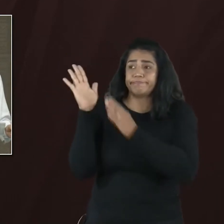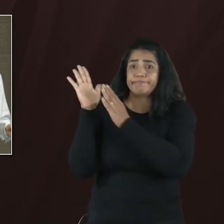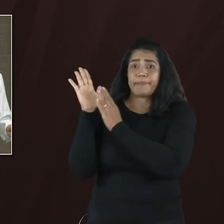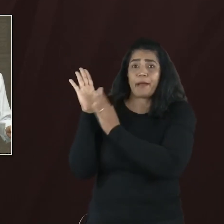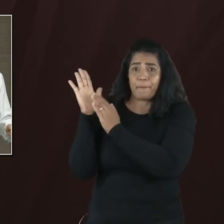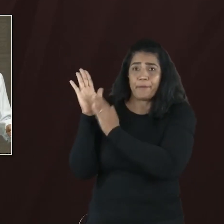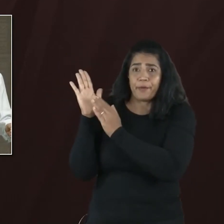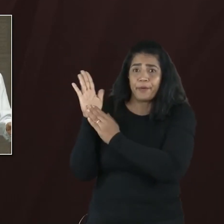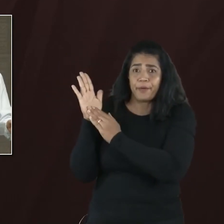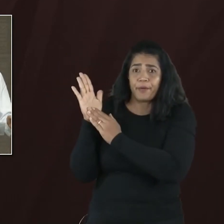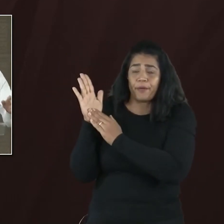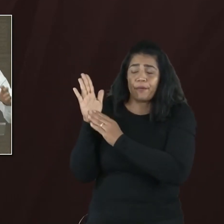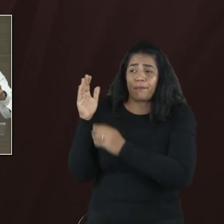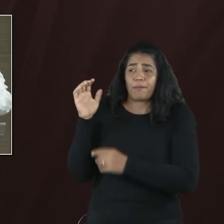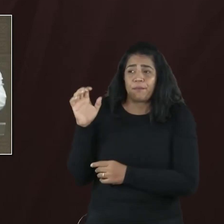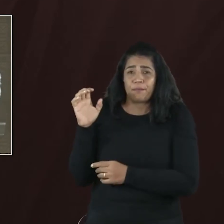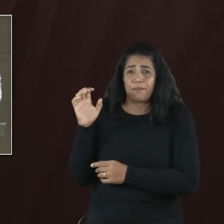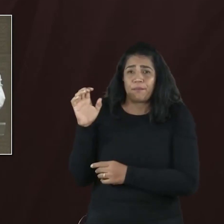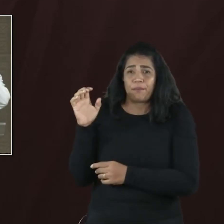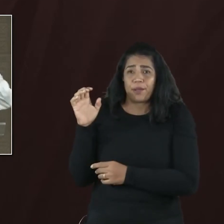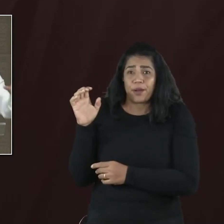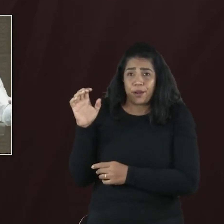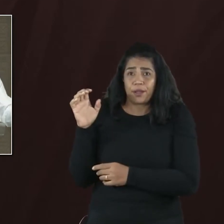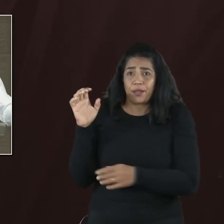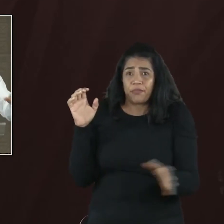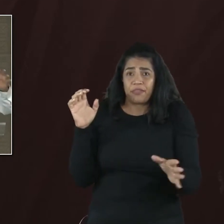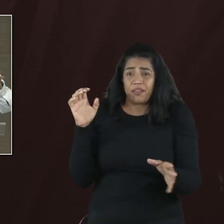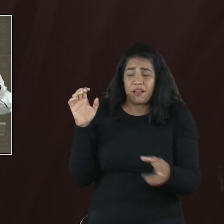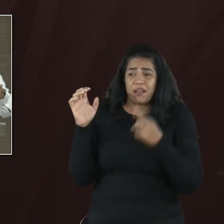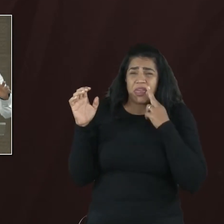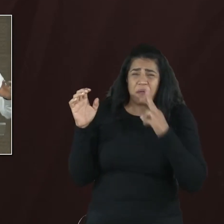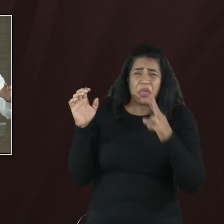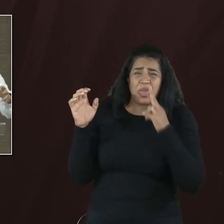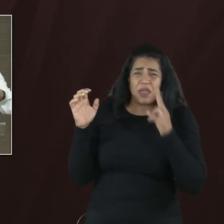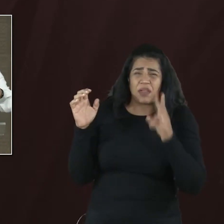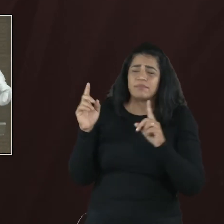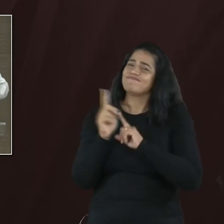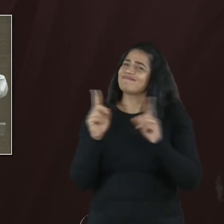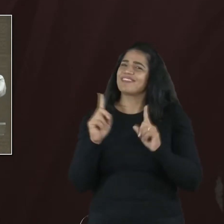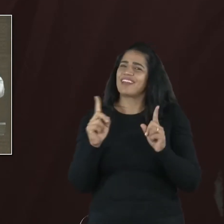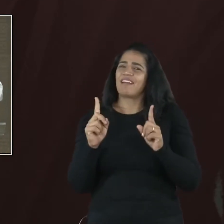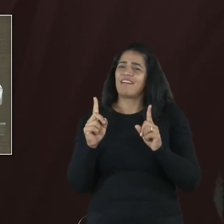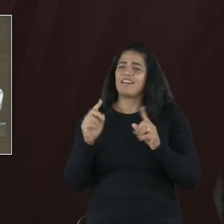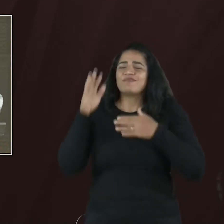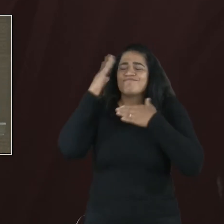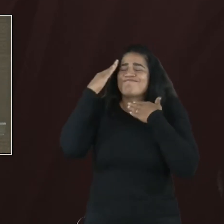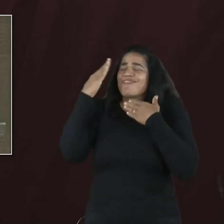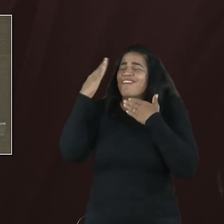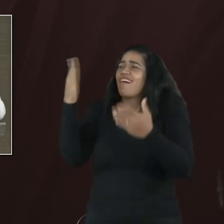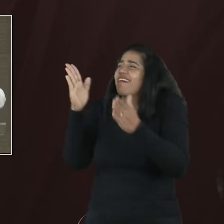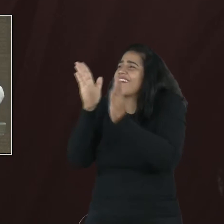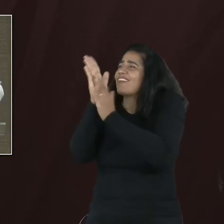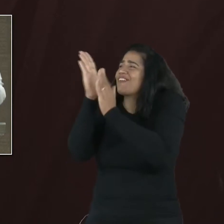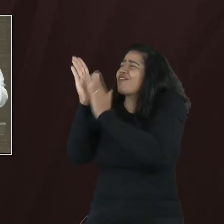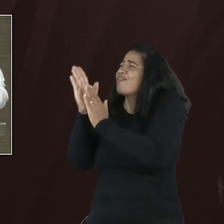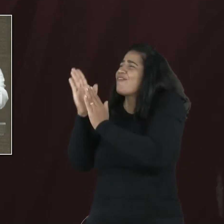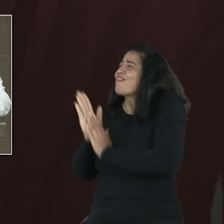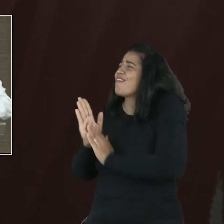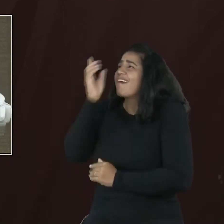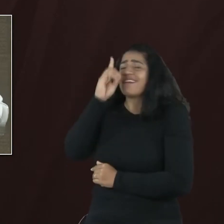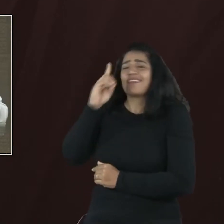o Senhor, porque Ele sabe fazer arranjos. Deus é um maior jogador de